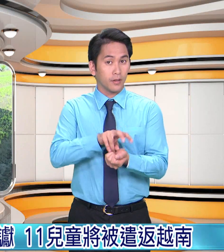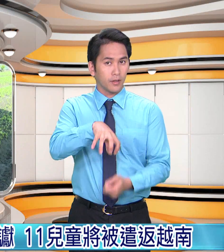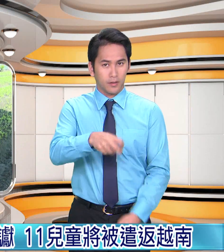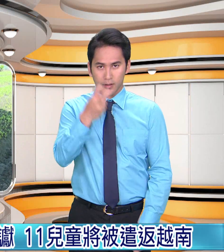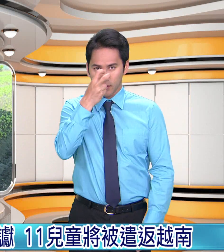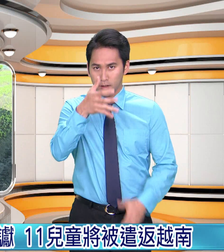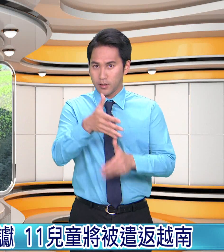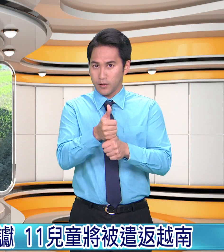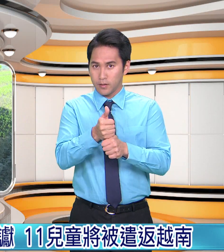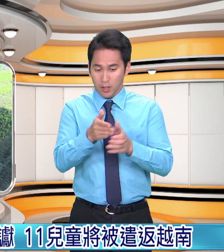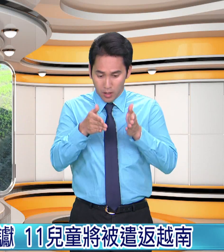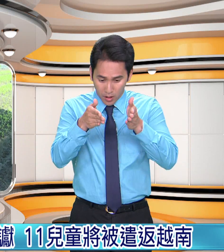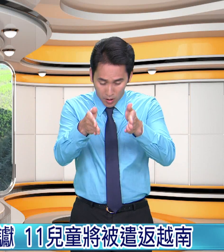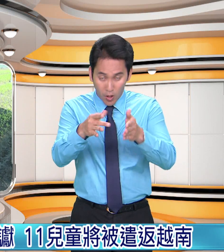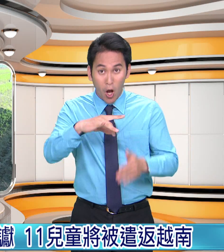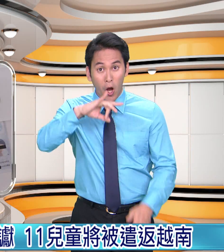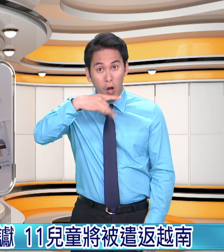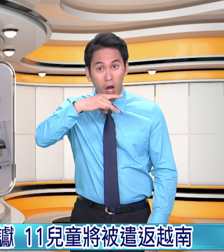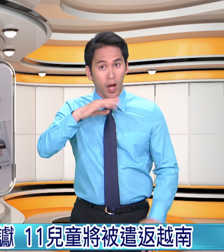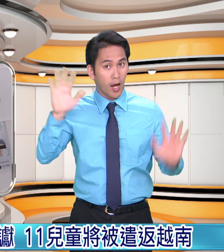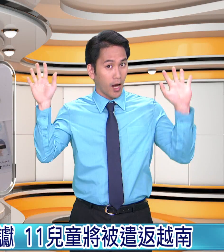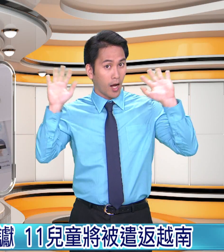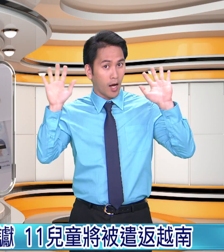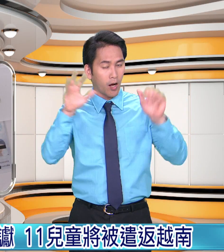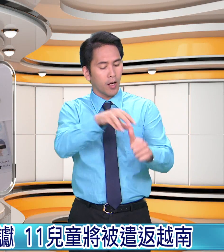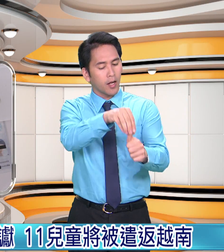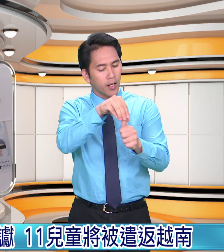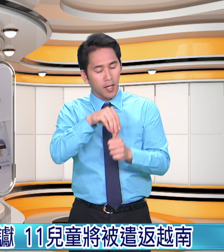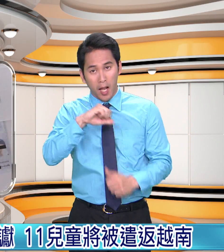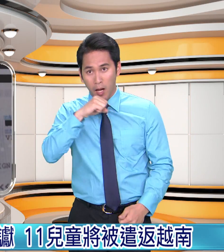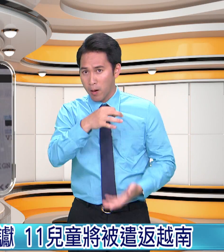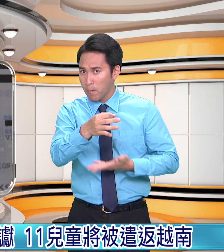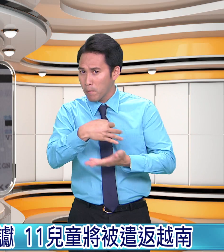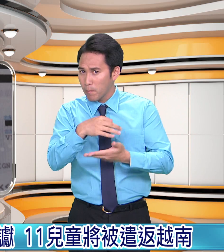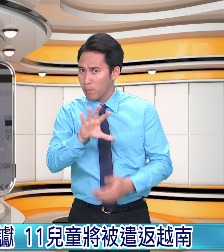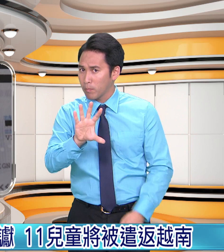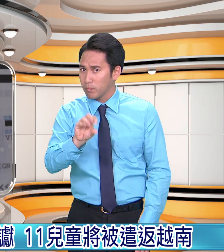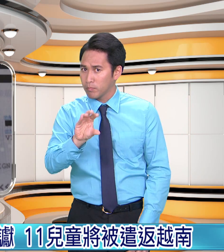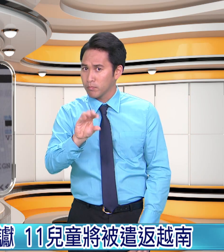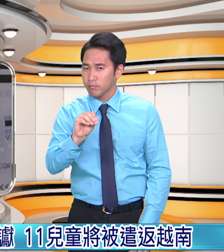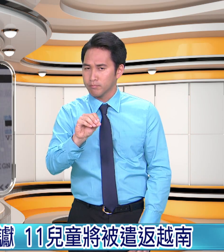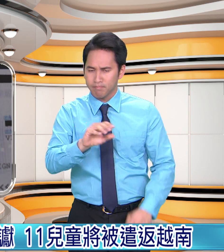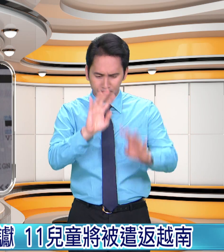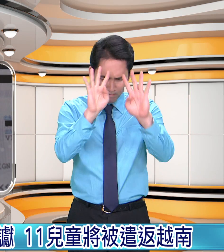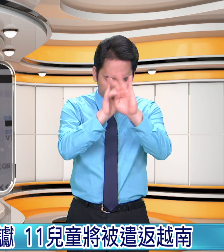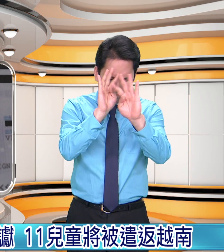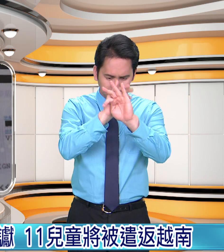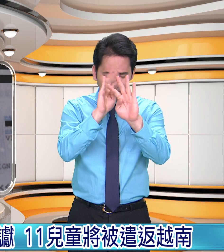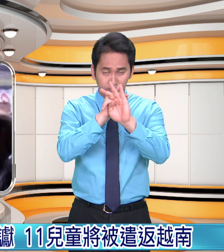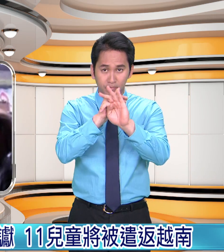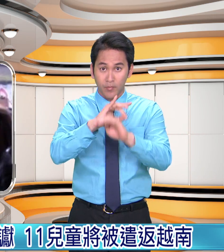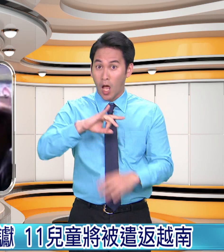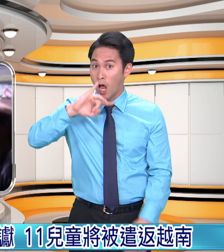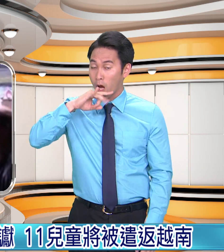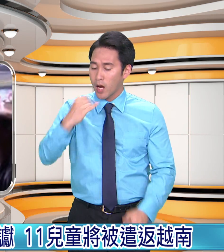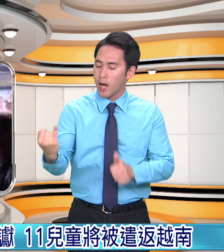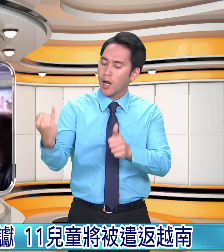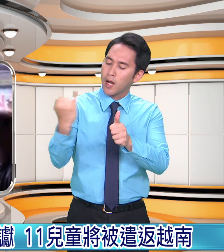云林地检署侦办越南籍儿童贩运案，起诉了包含越南配偶、台湾先生